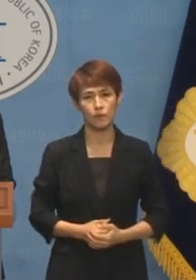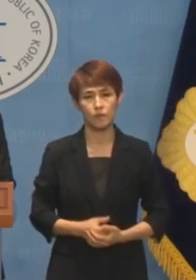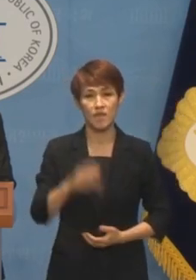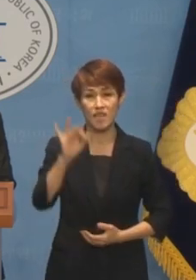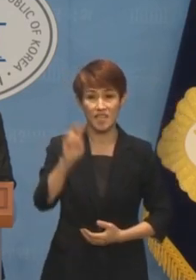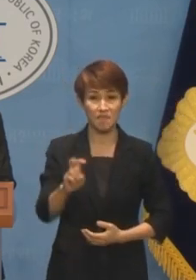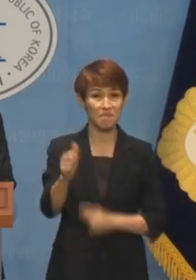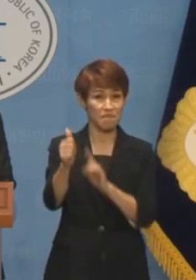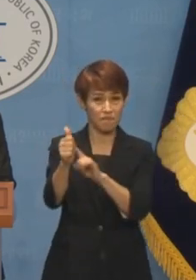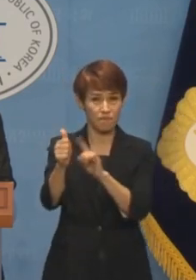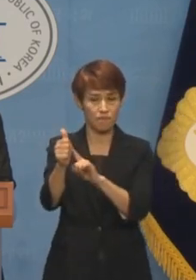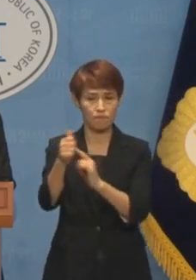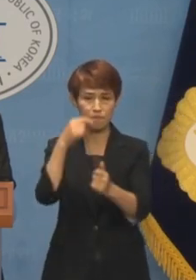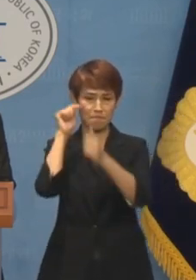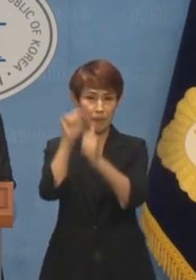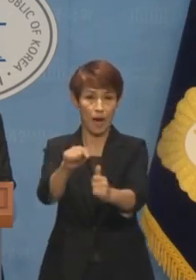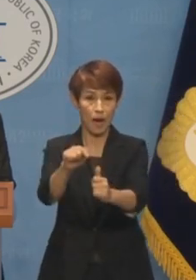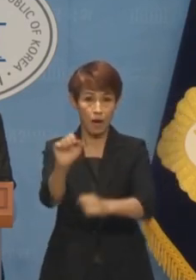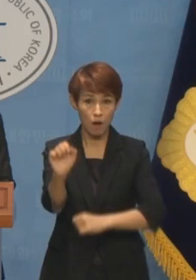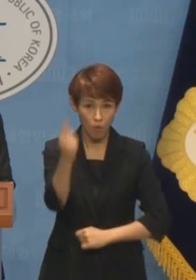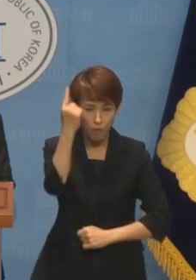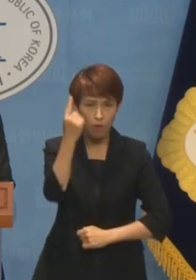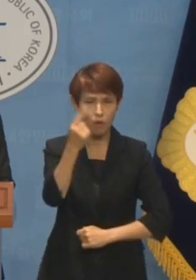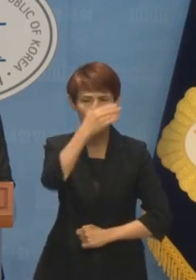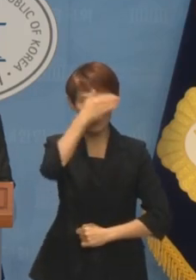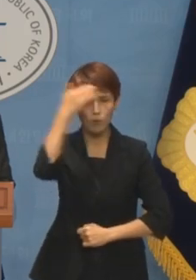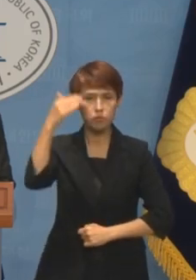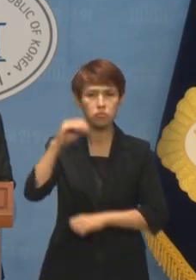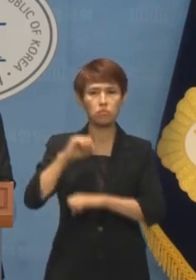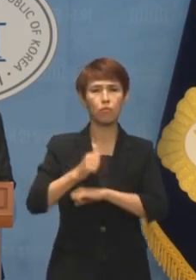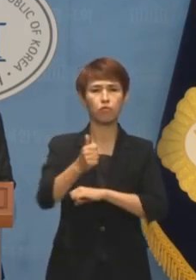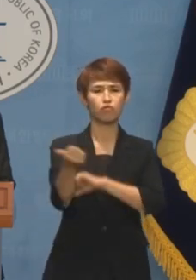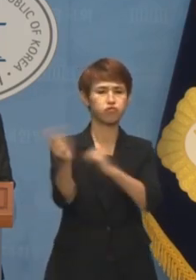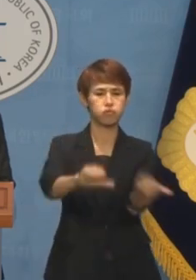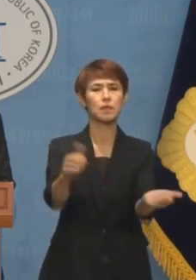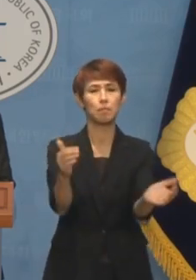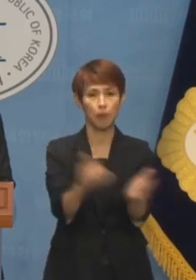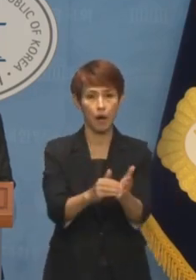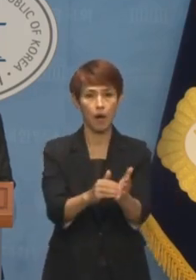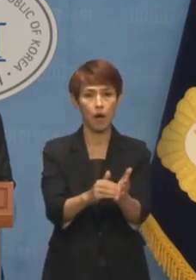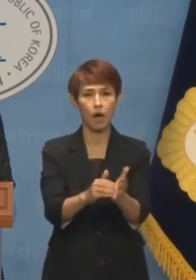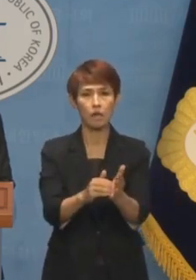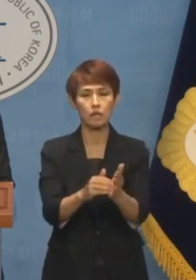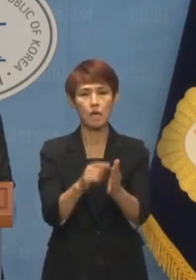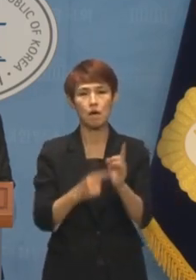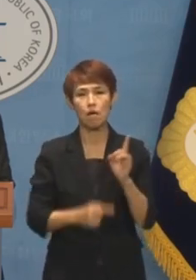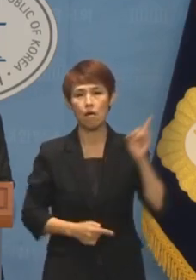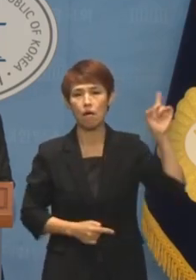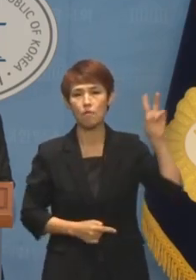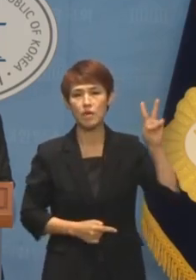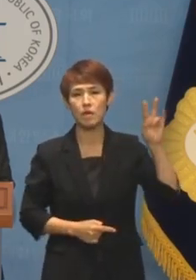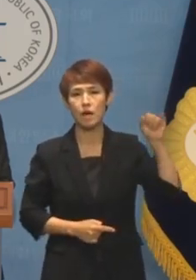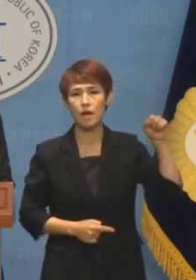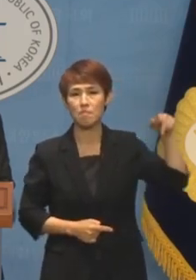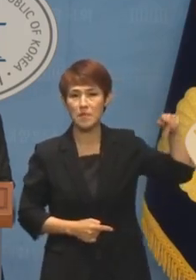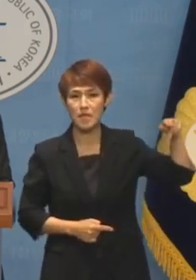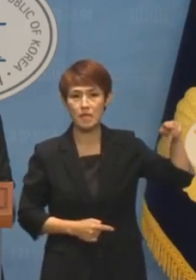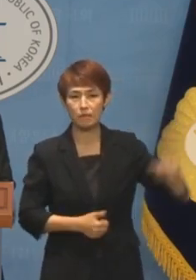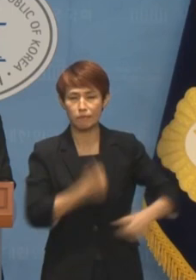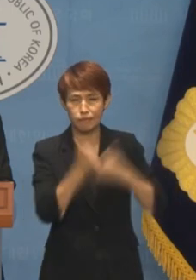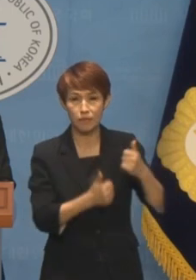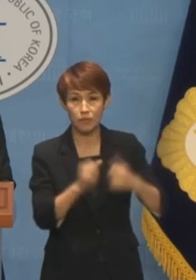전 사단장의 무리한 지시로 젊은 해병이 죽었음에도 VIP의 경로로 책임을 묻지 못하게 된